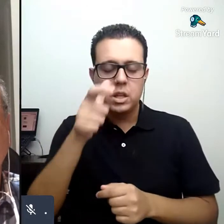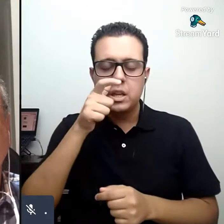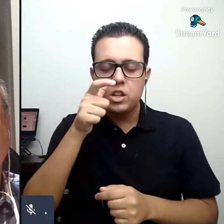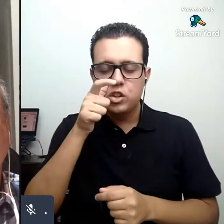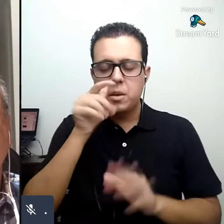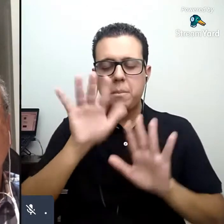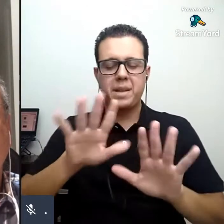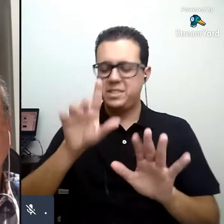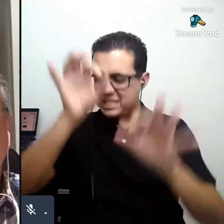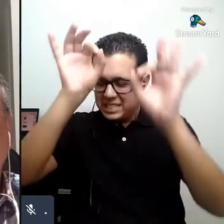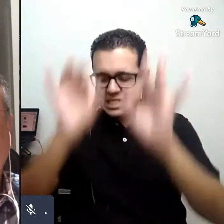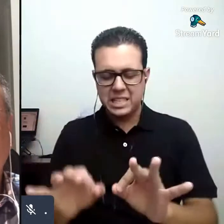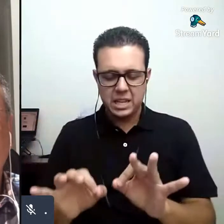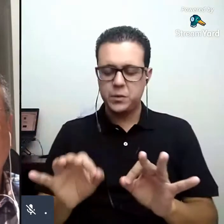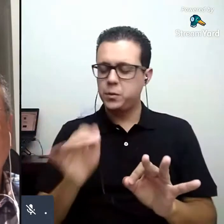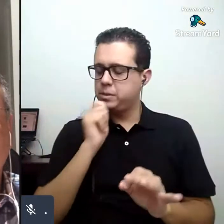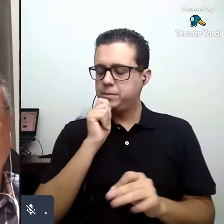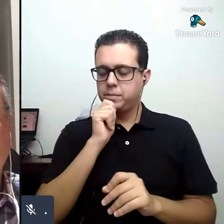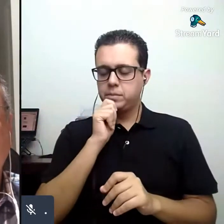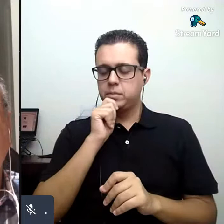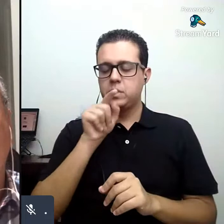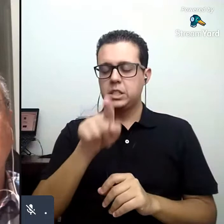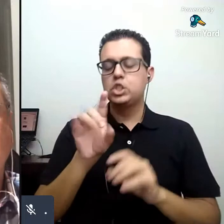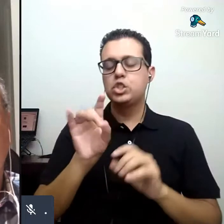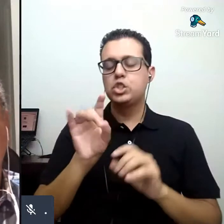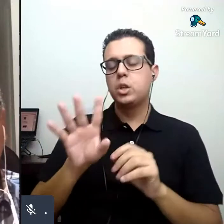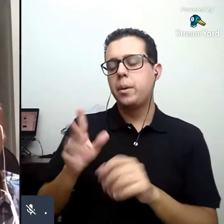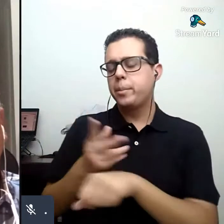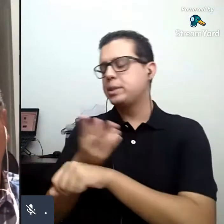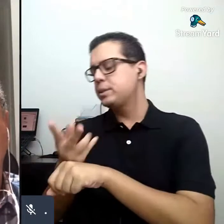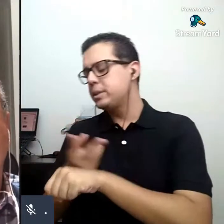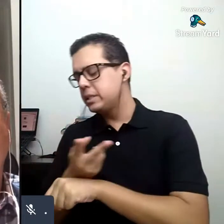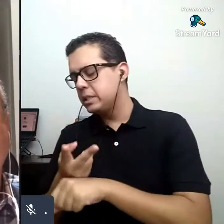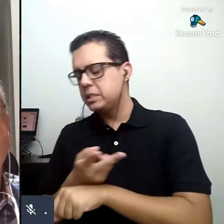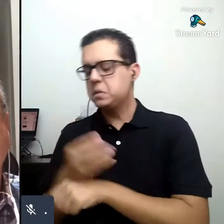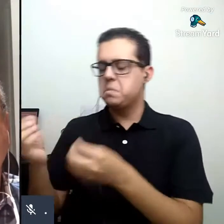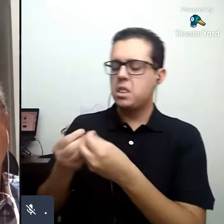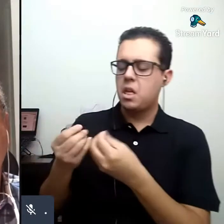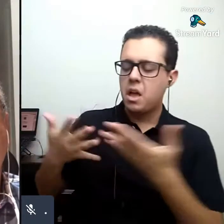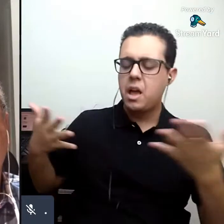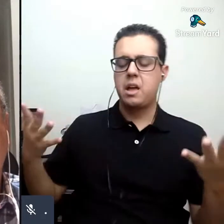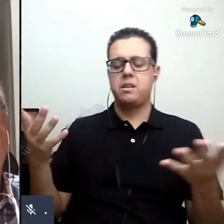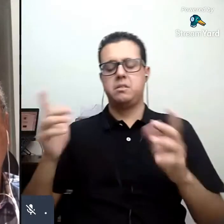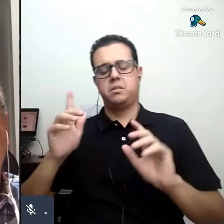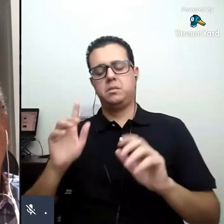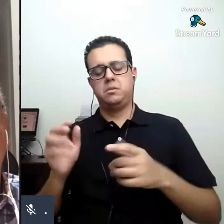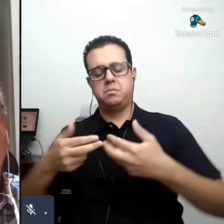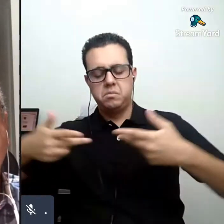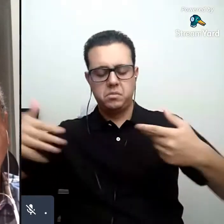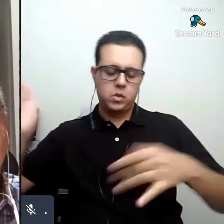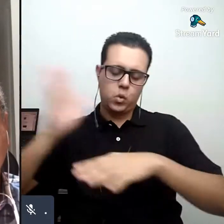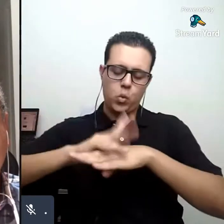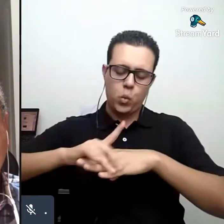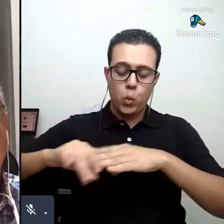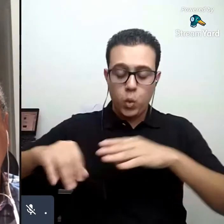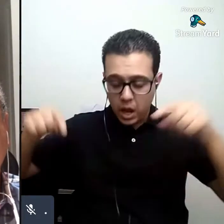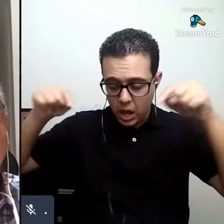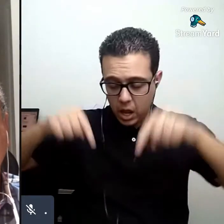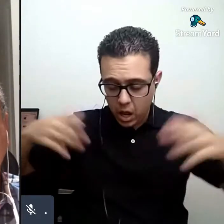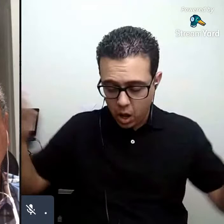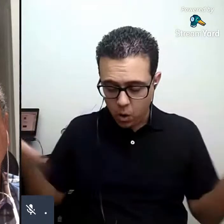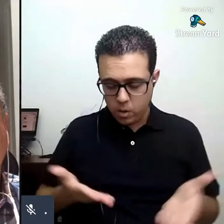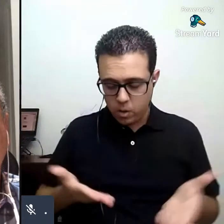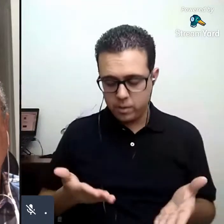Cristo Jesus, está só à procura de sinais, milagres e maravilhas para o aqui e agora,